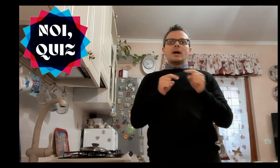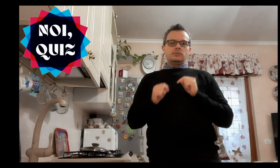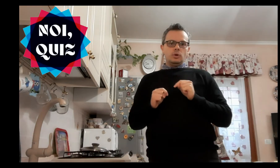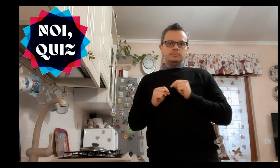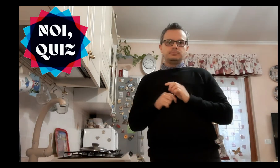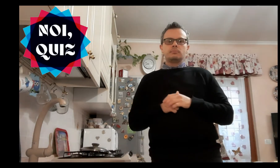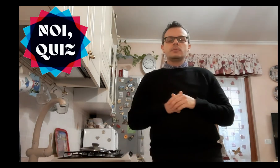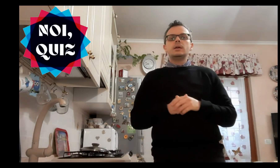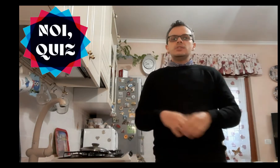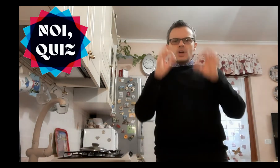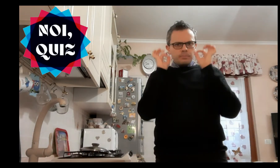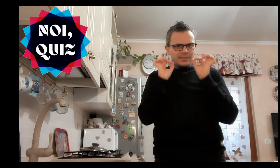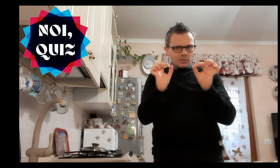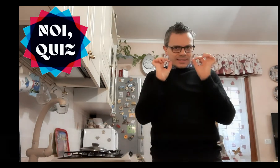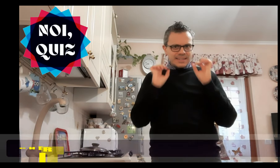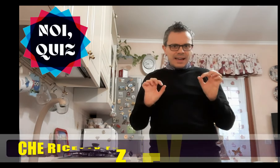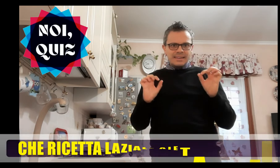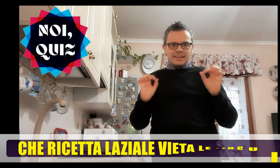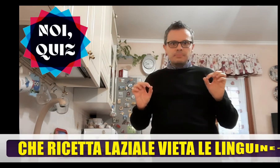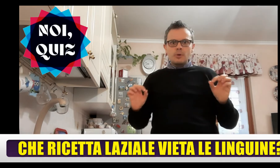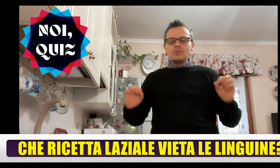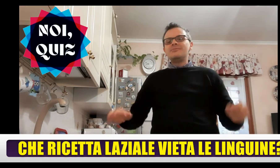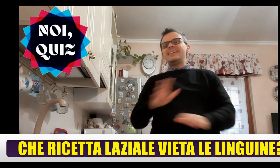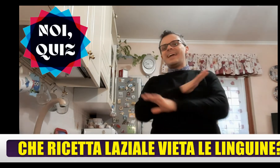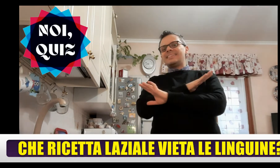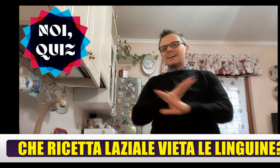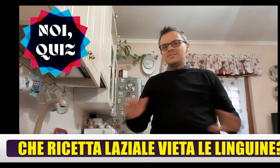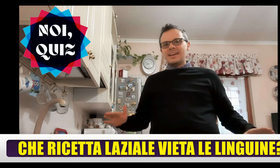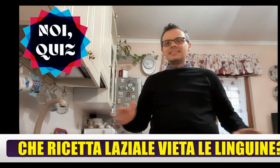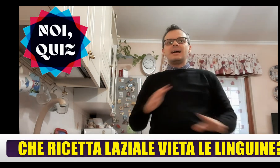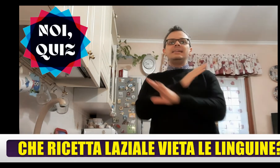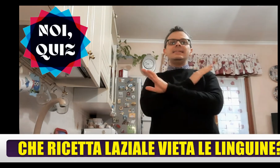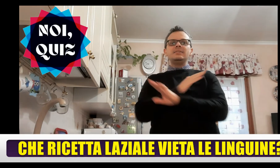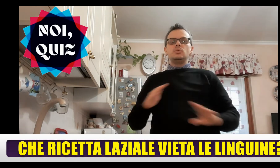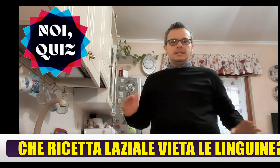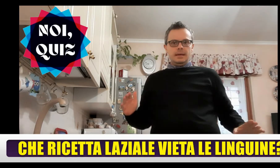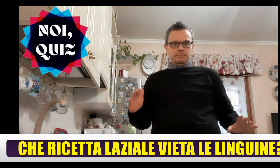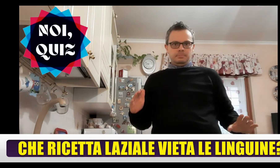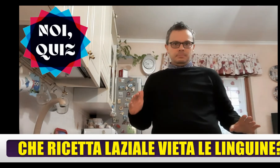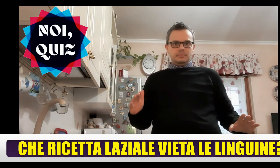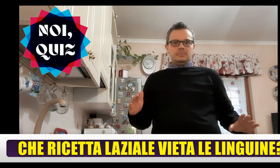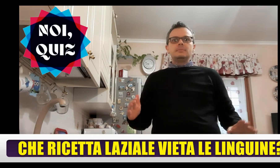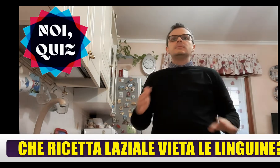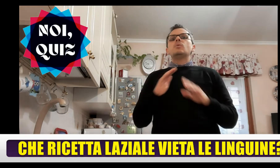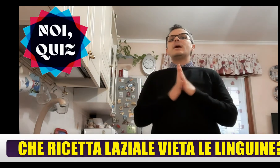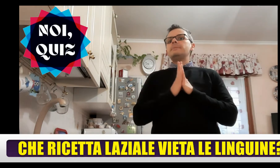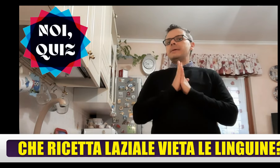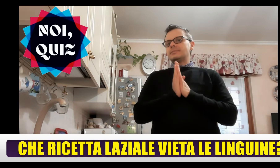4. C'è un piatto laziale che proprio vieta le linguine. Quale piatto